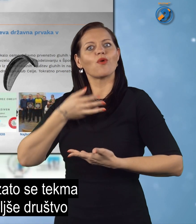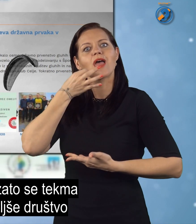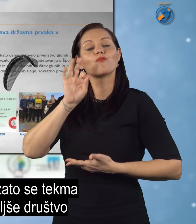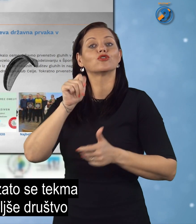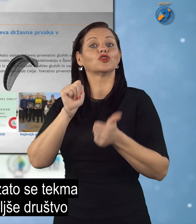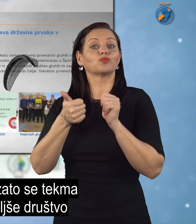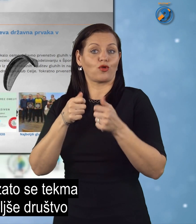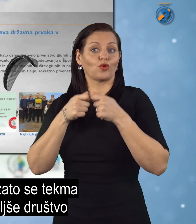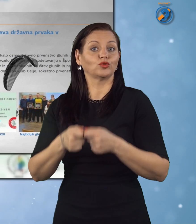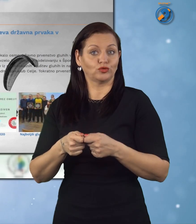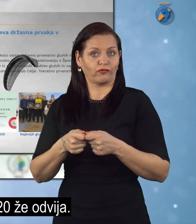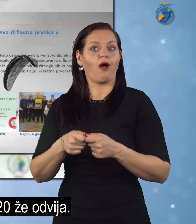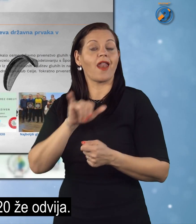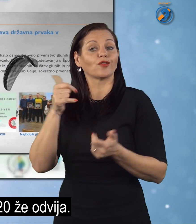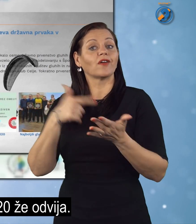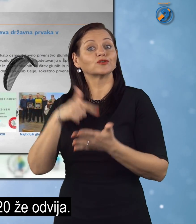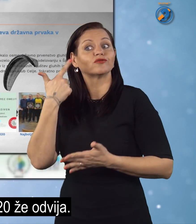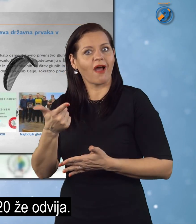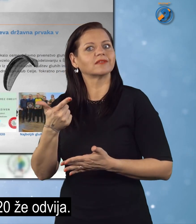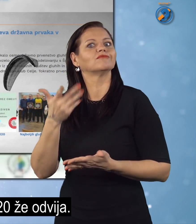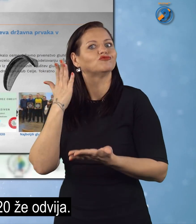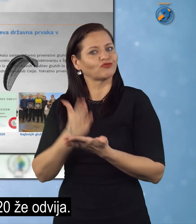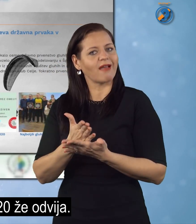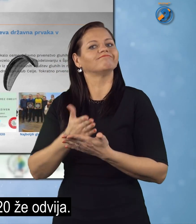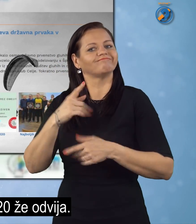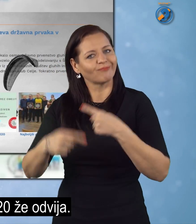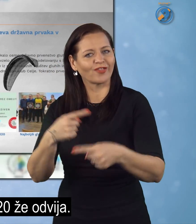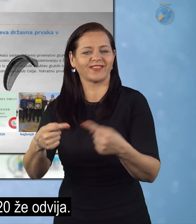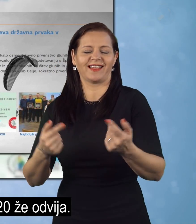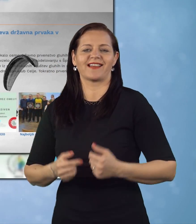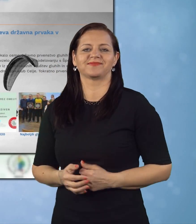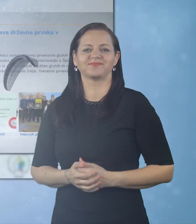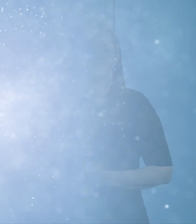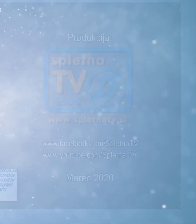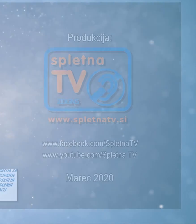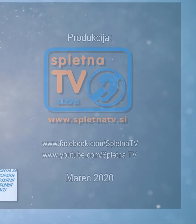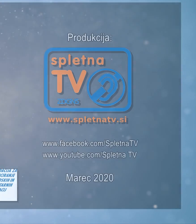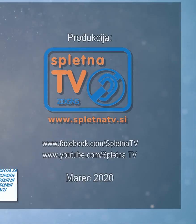za najboljše društvo v športu v letu 2020 že odvija.